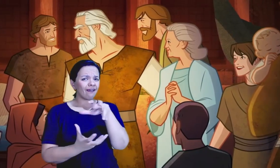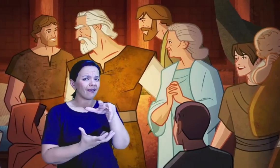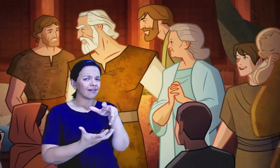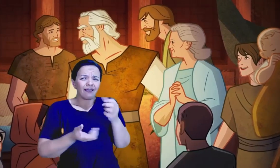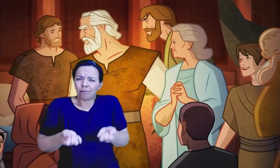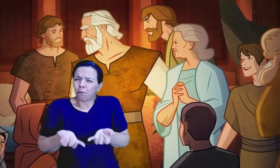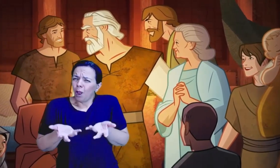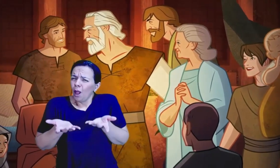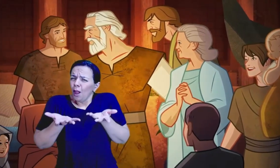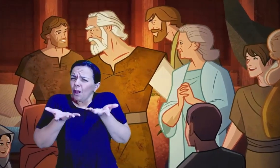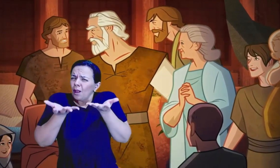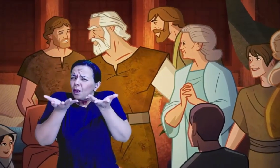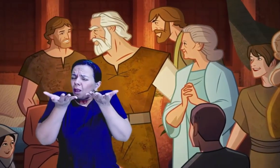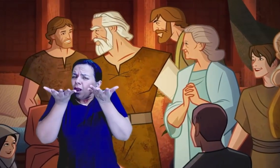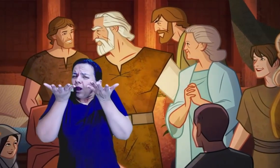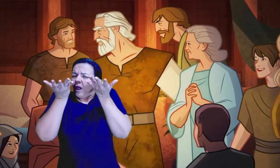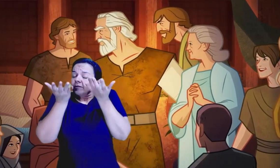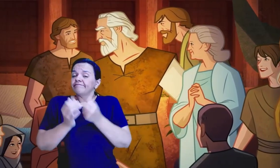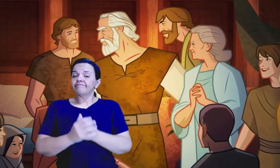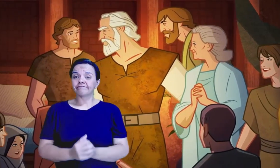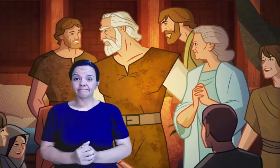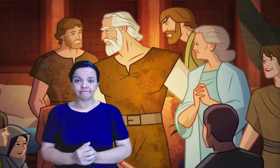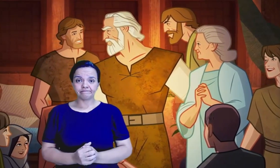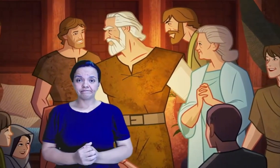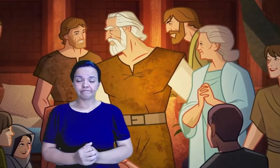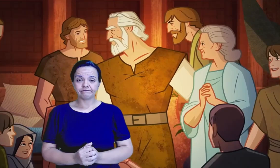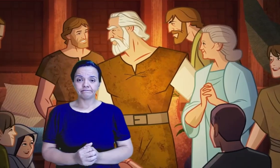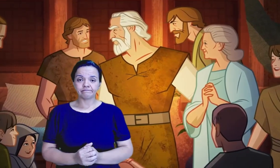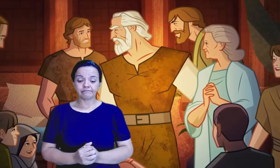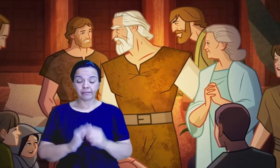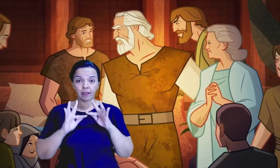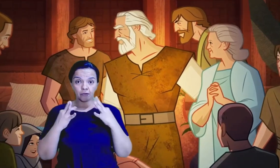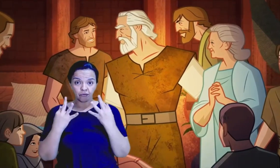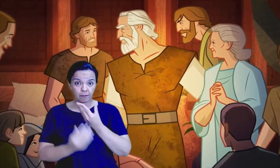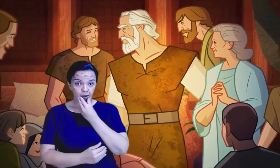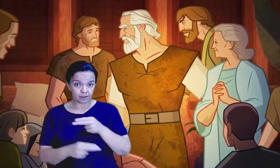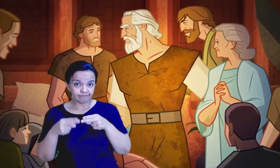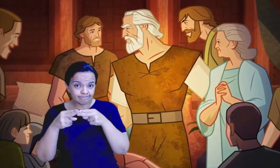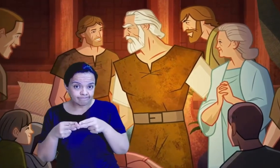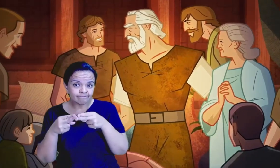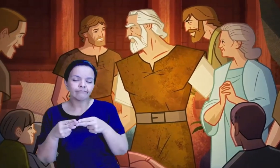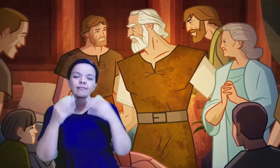A família de Noé e todos os animais na arca flutuaram com segurança sobre a água.